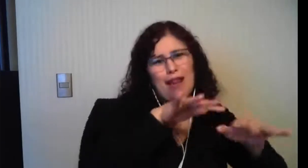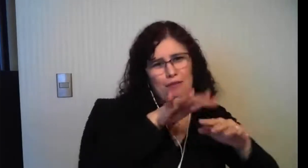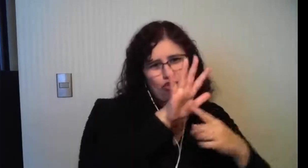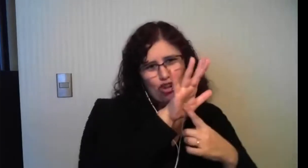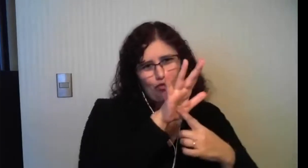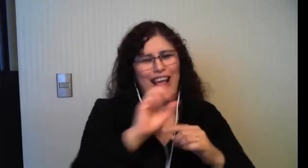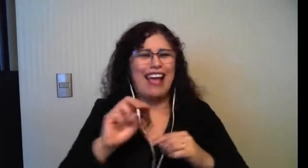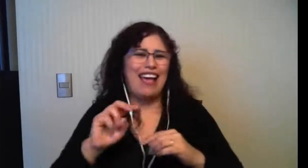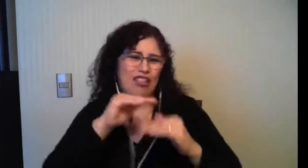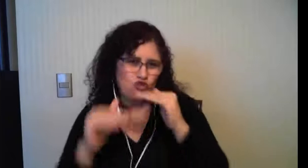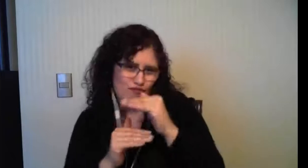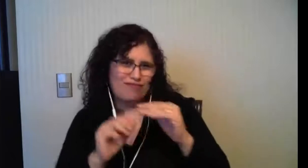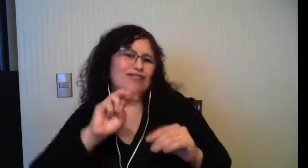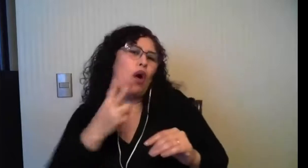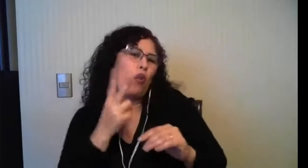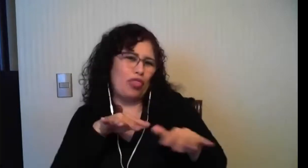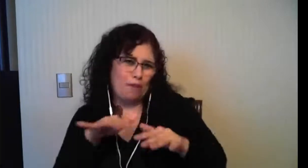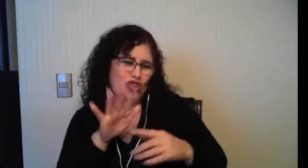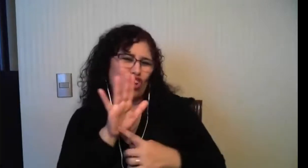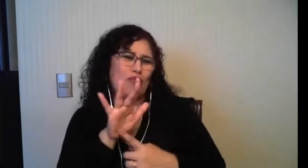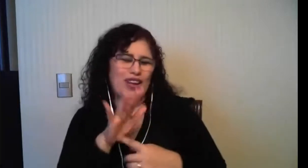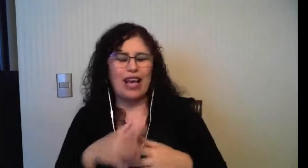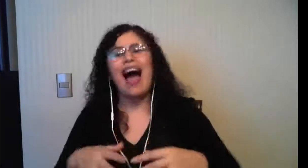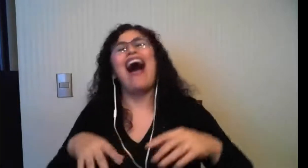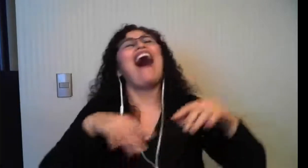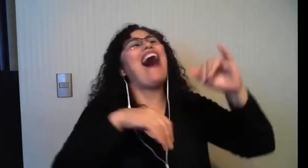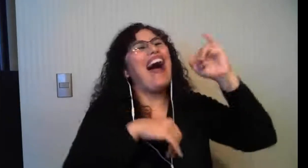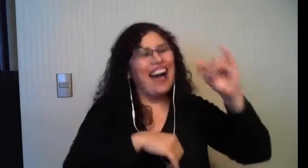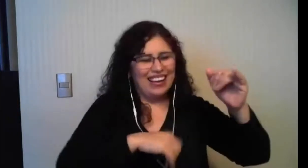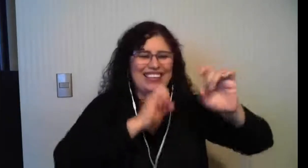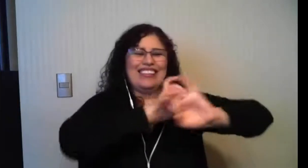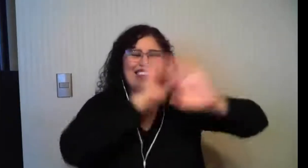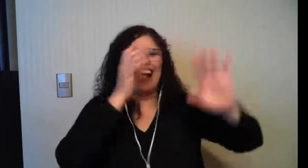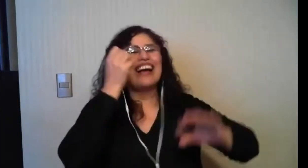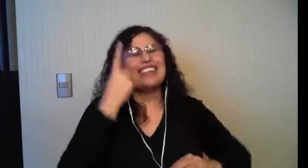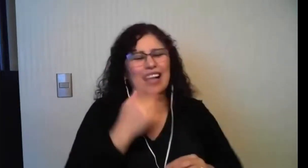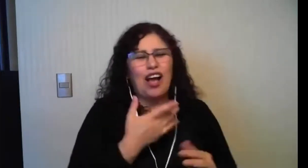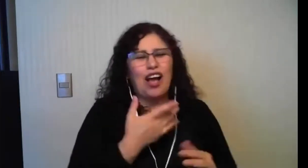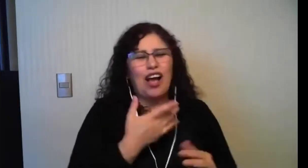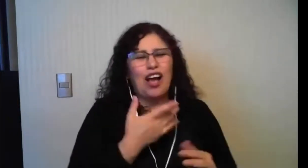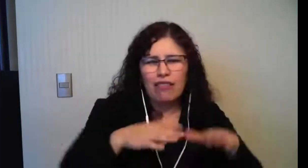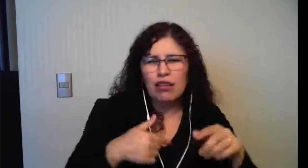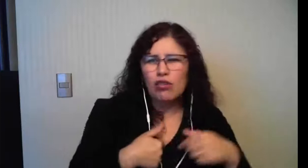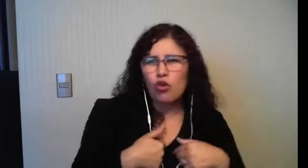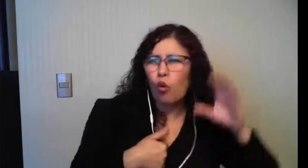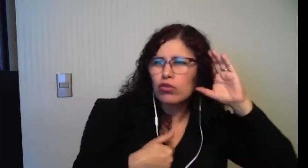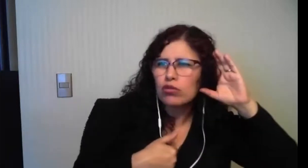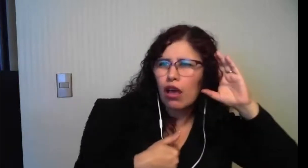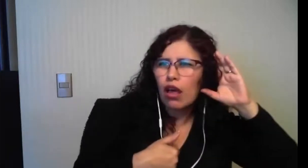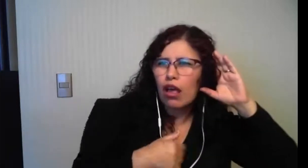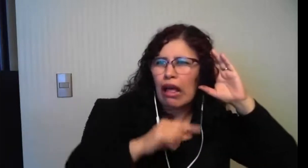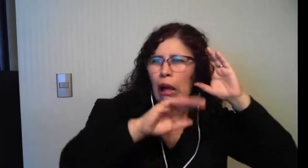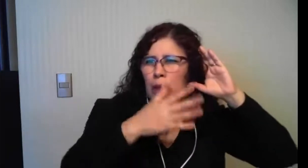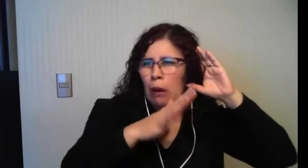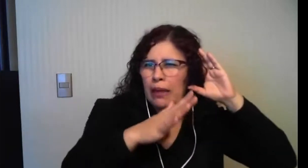es lo mismo, ya, Es que, claro, gracias. pensé que en algún momento, como no escuché bien, se refería como a